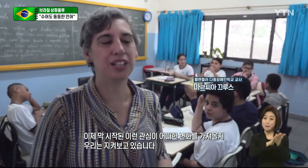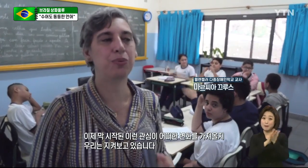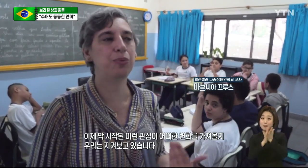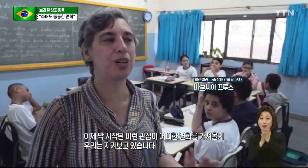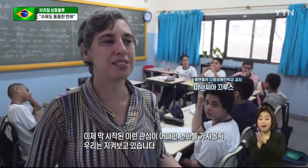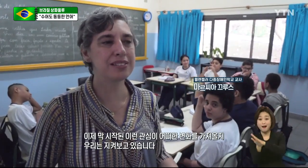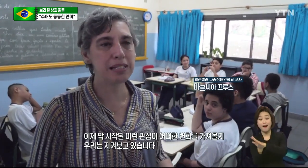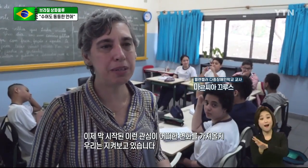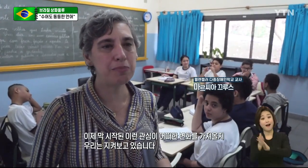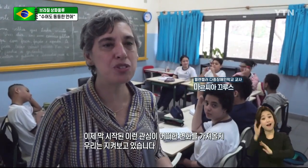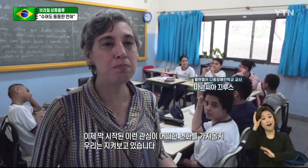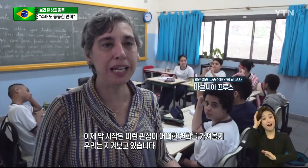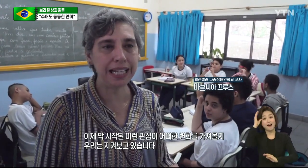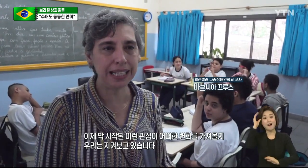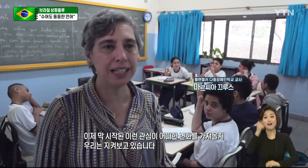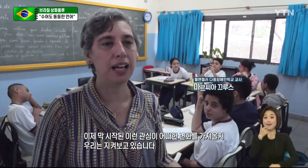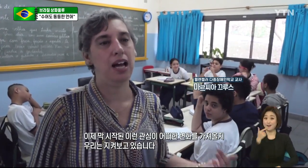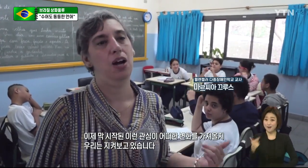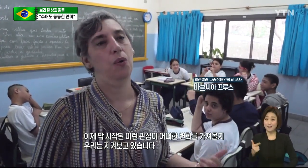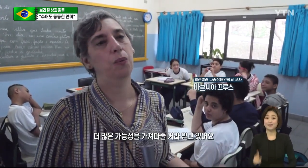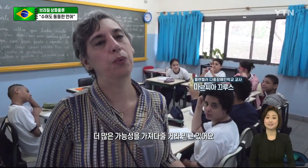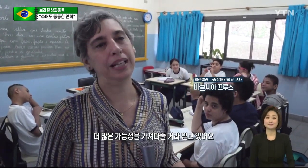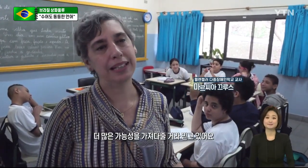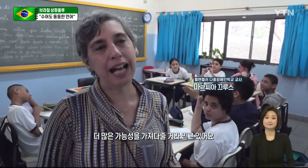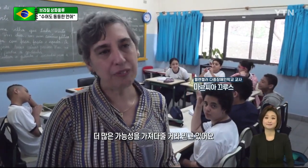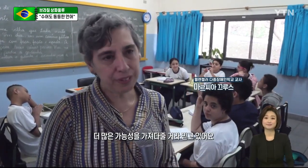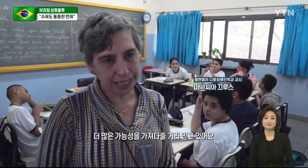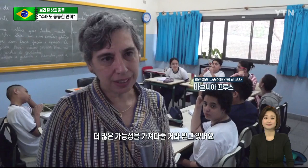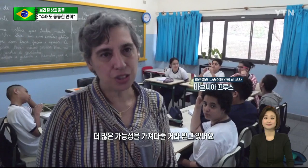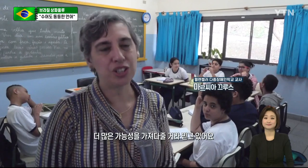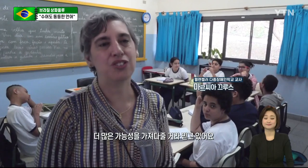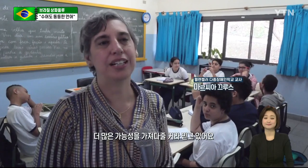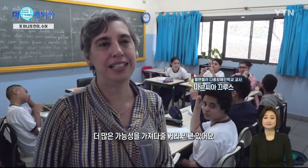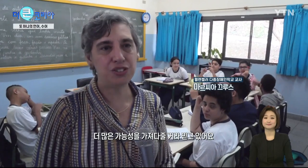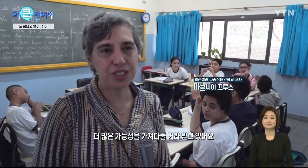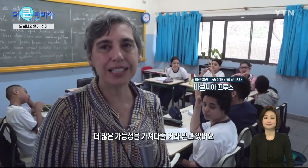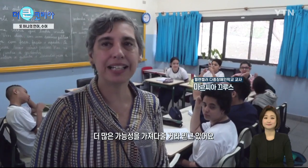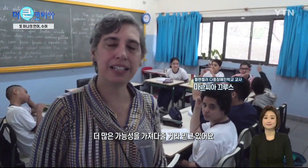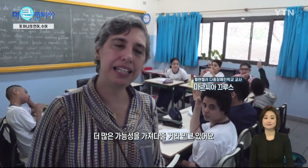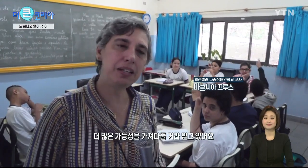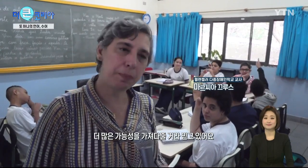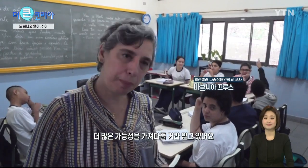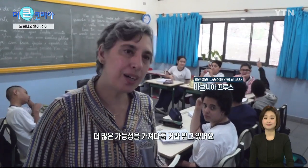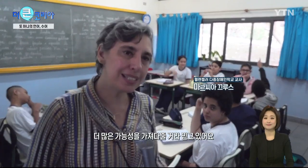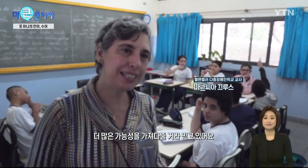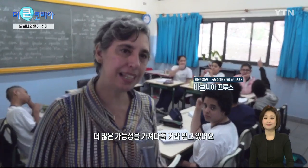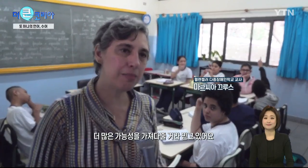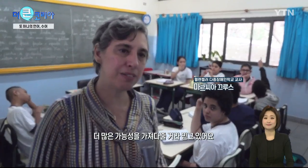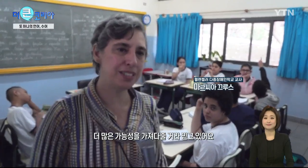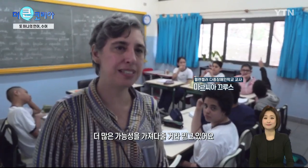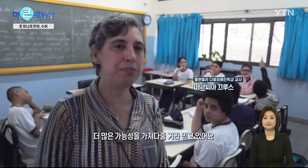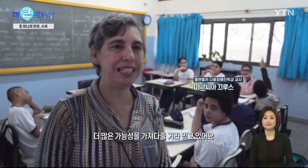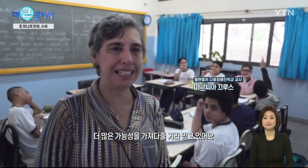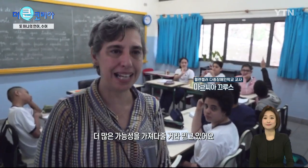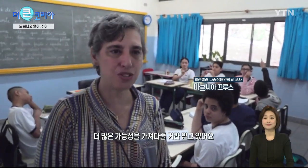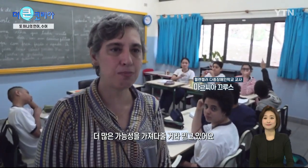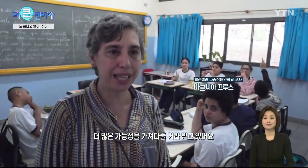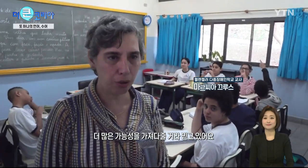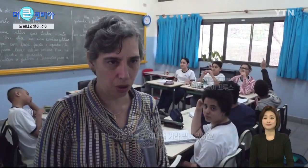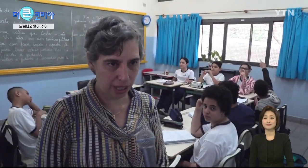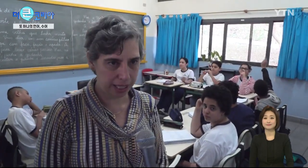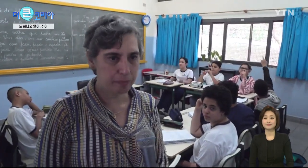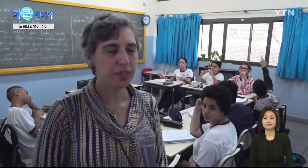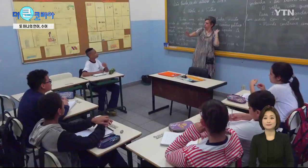recente, então nós não sabemos bem o que está vindo. A gente acredita que possa ter uma